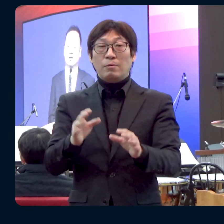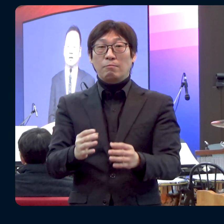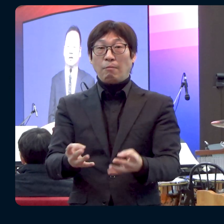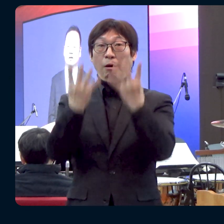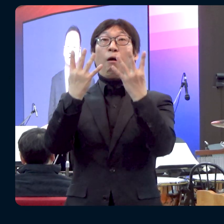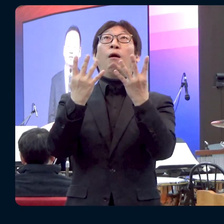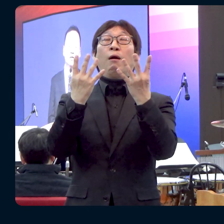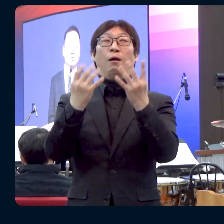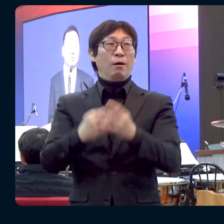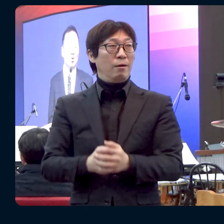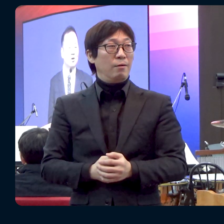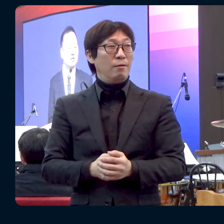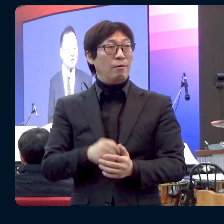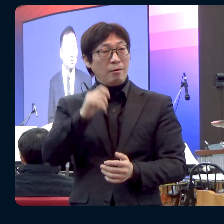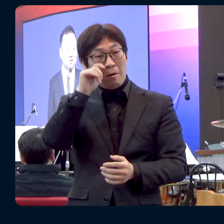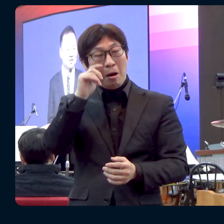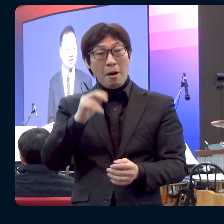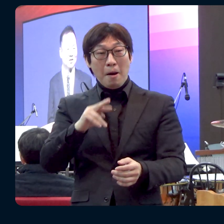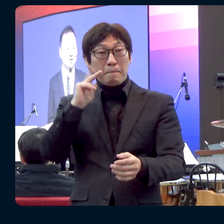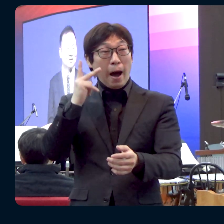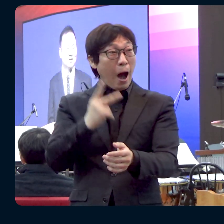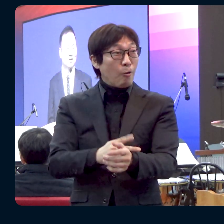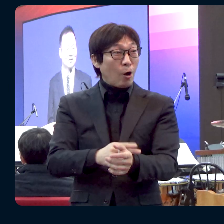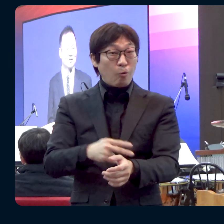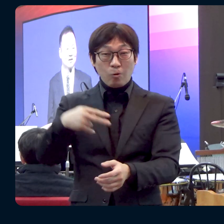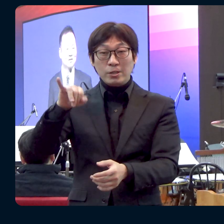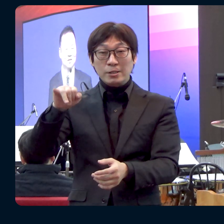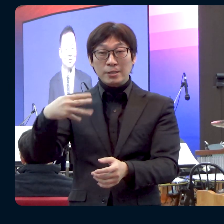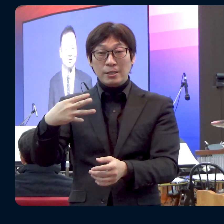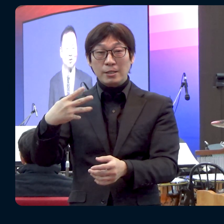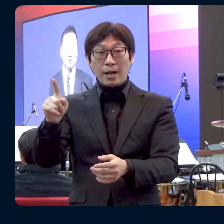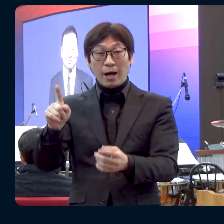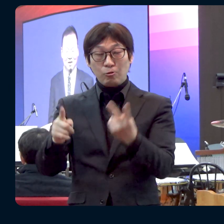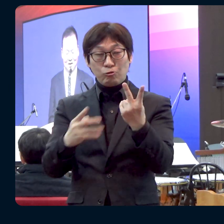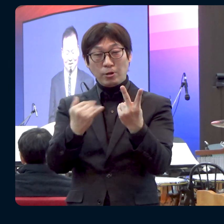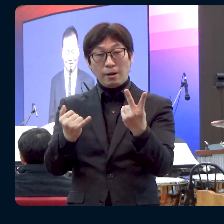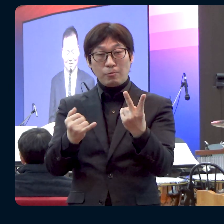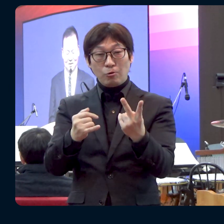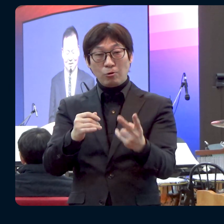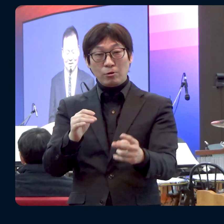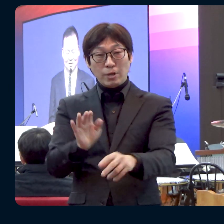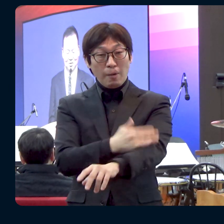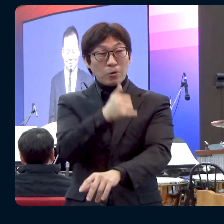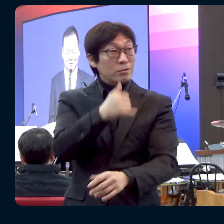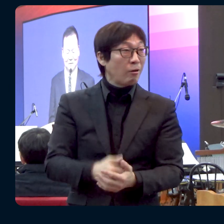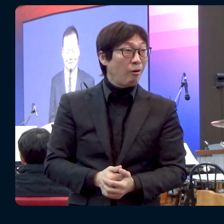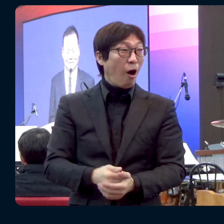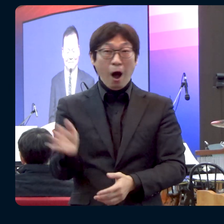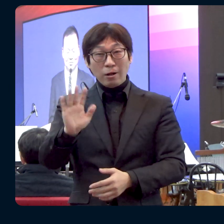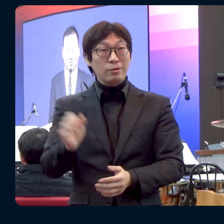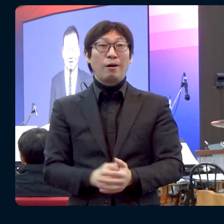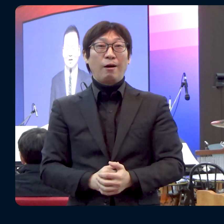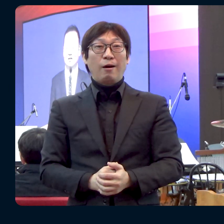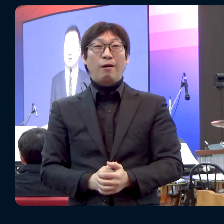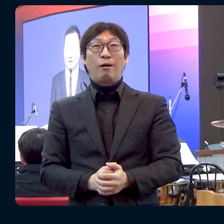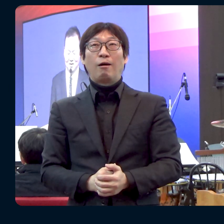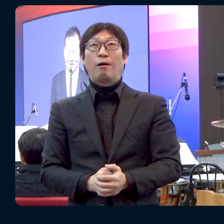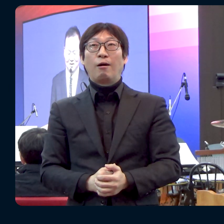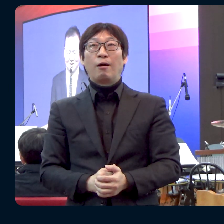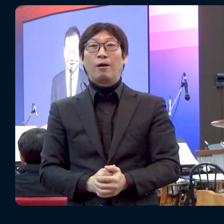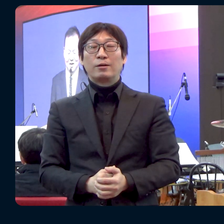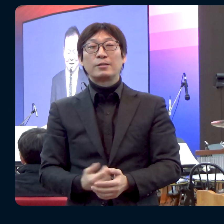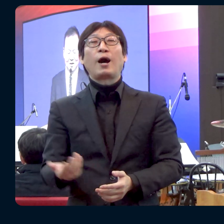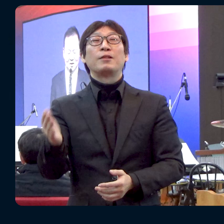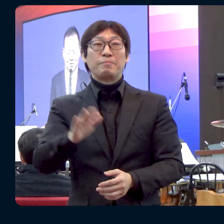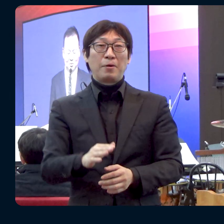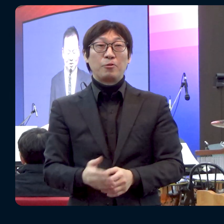닥친 것이죠. 이 사람들이 뭘 잘못했을까요? 잘못한 거 없습니다. 여러분, 우리가